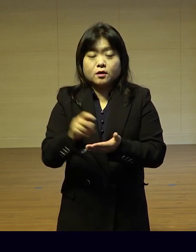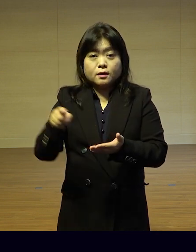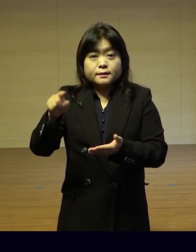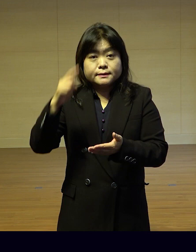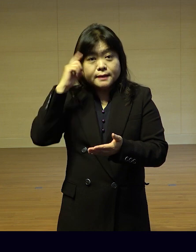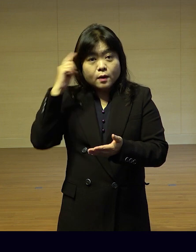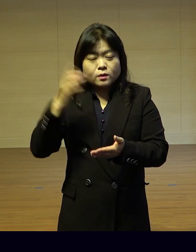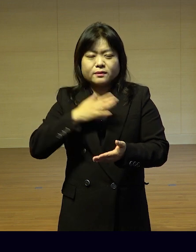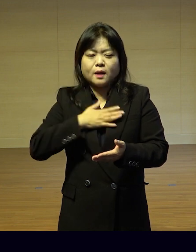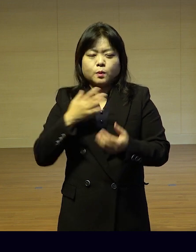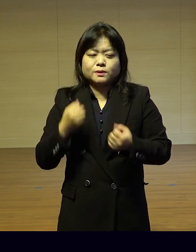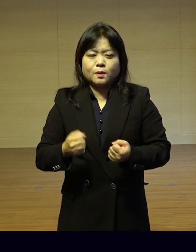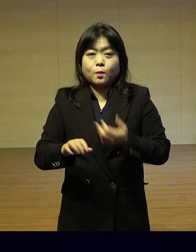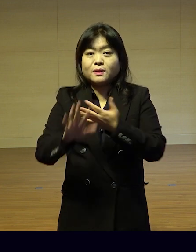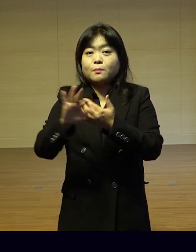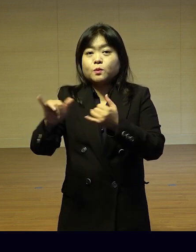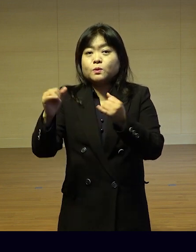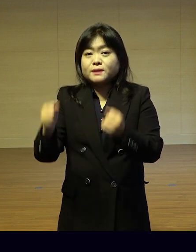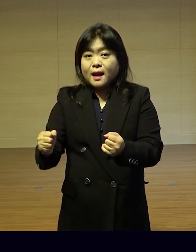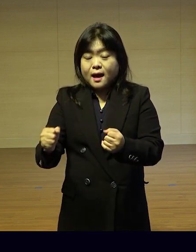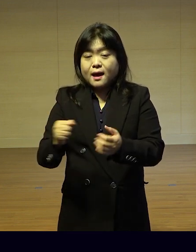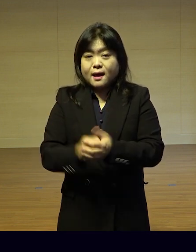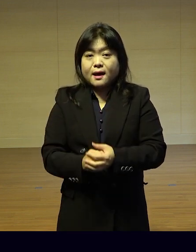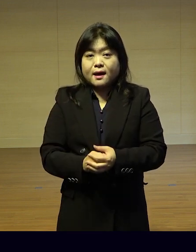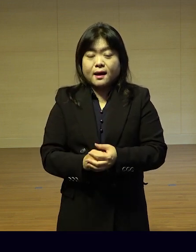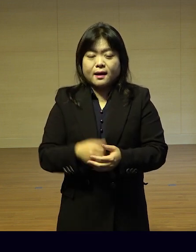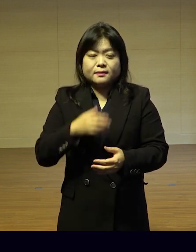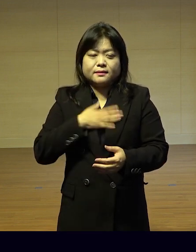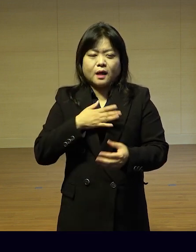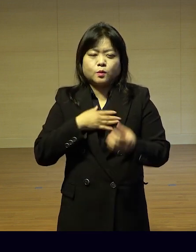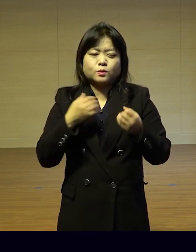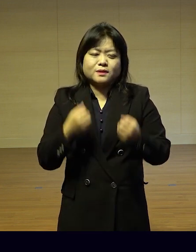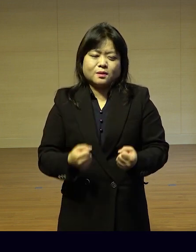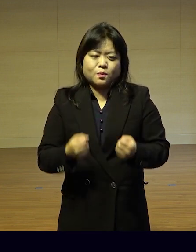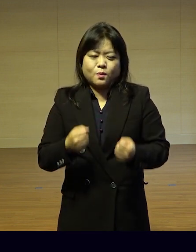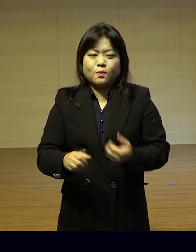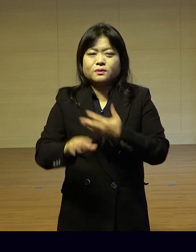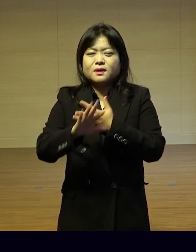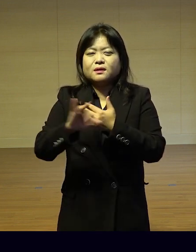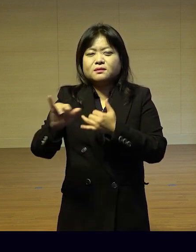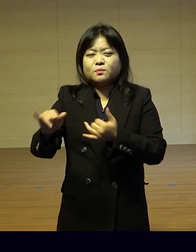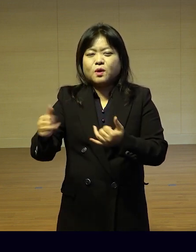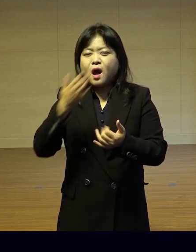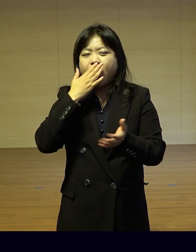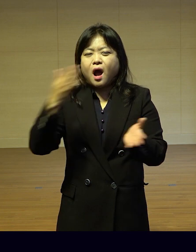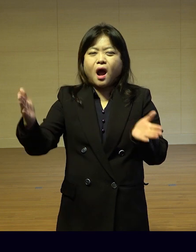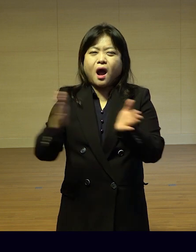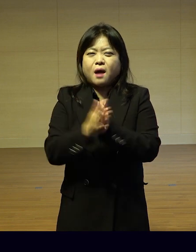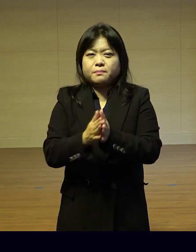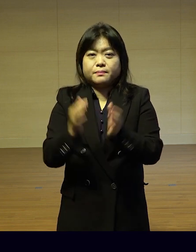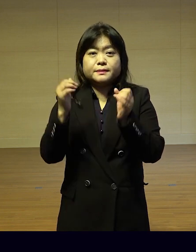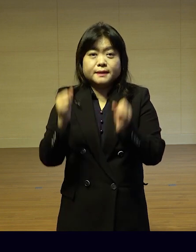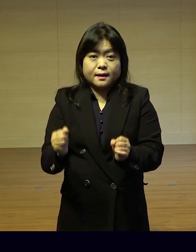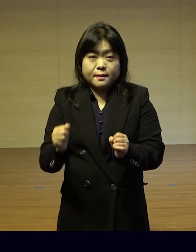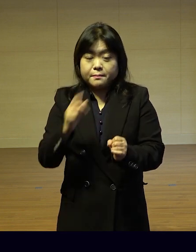살고 남도 살게 한다. 독일 말 Leben und Leben lassen 제가 좋아하는 말이기도 한데요. Live and let